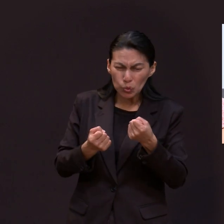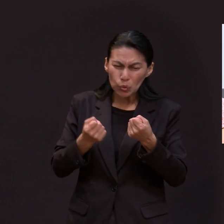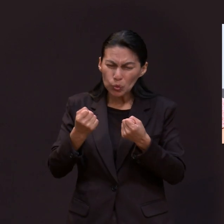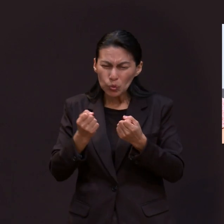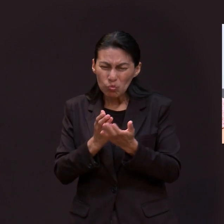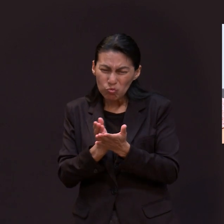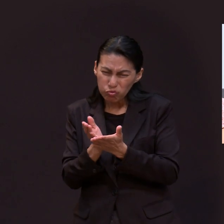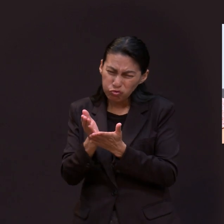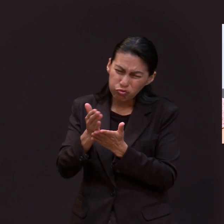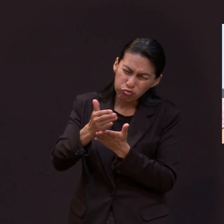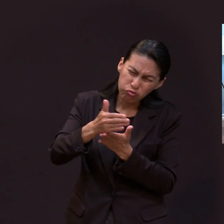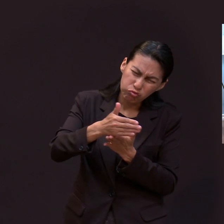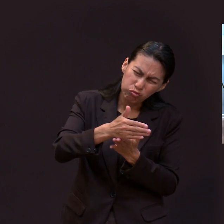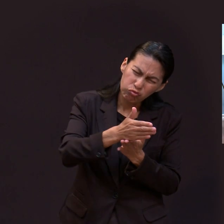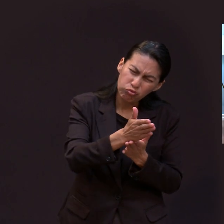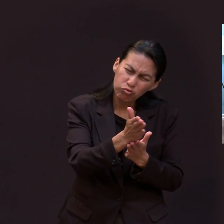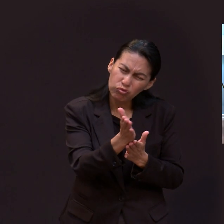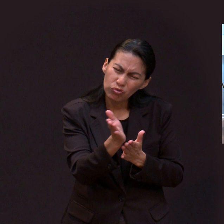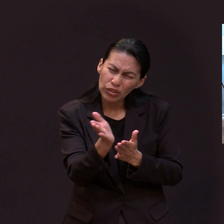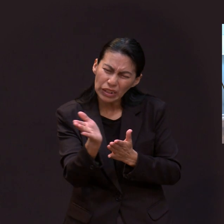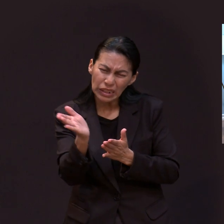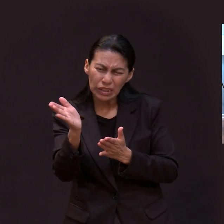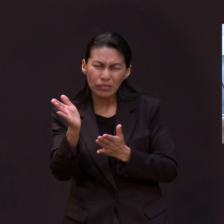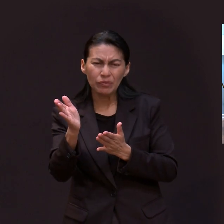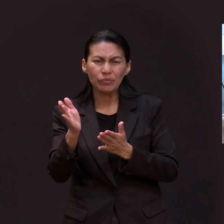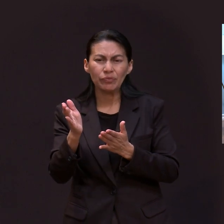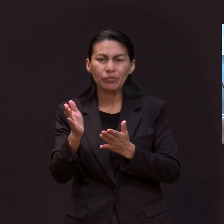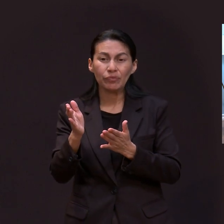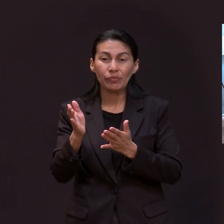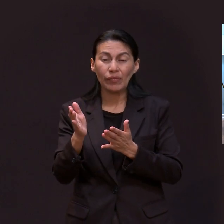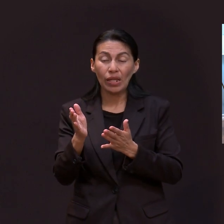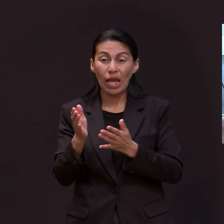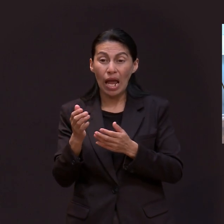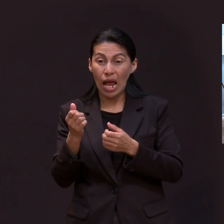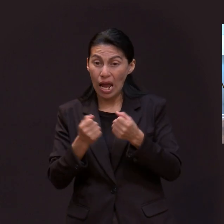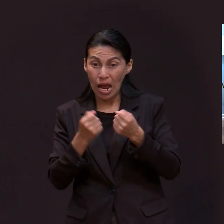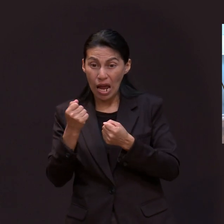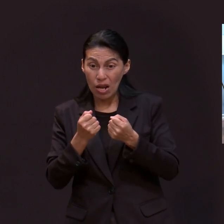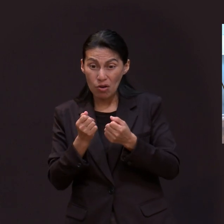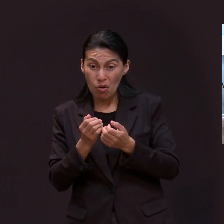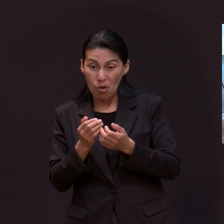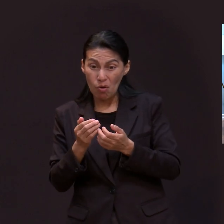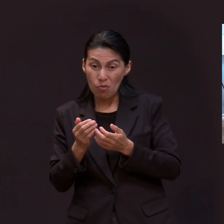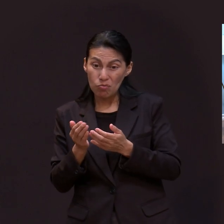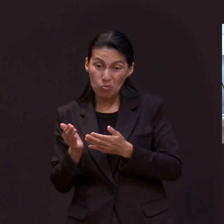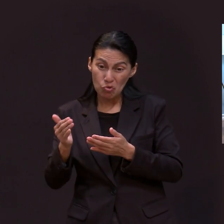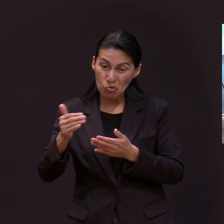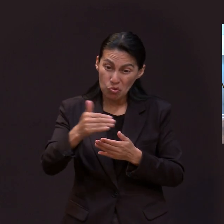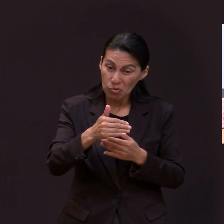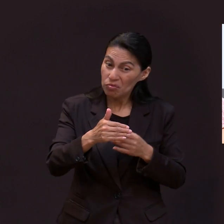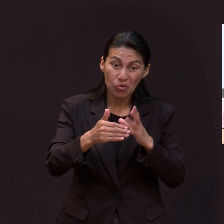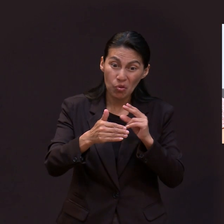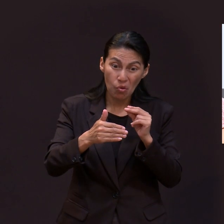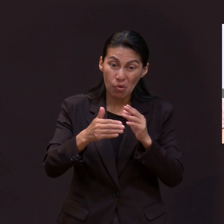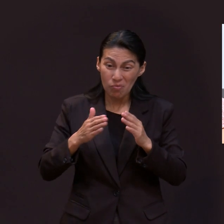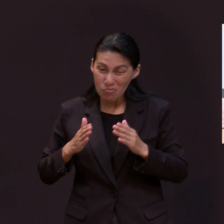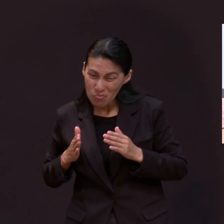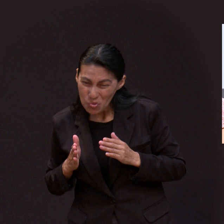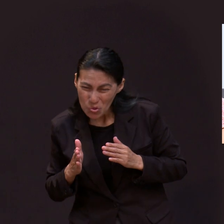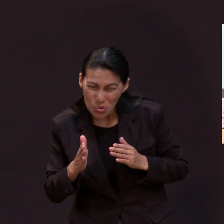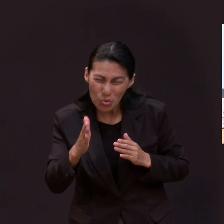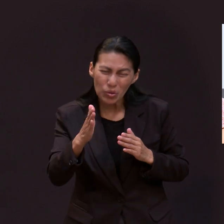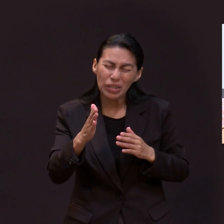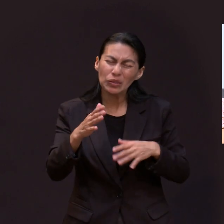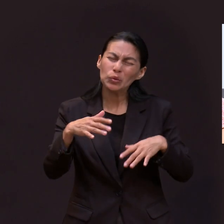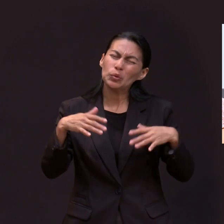iba iba un arroyo y el carro se fue derecho no dio la vuelta en la